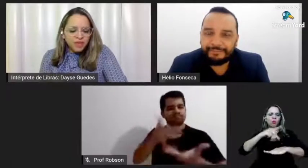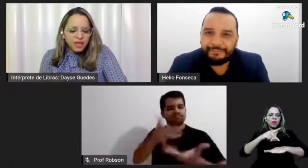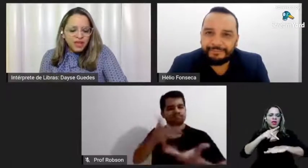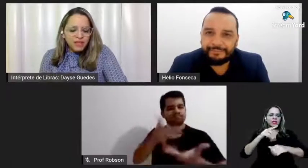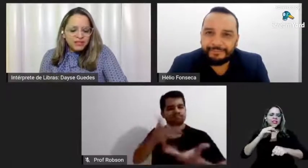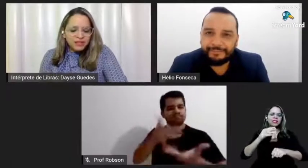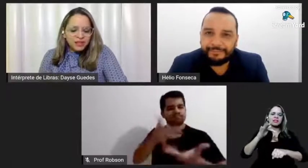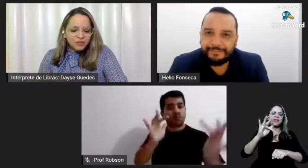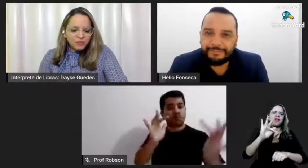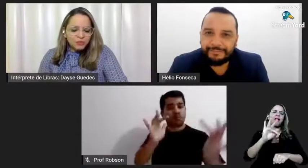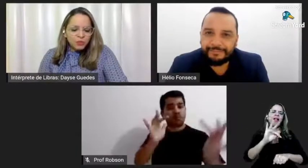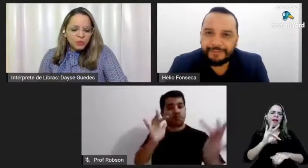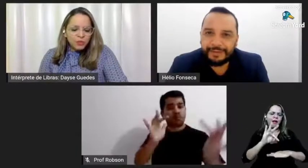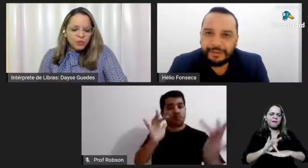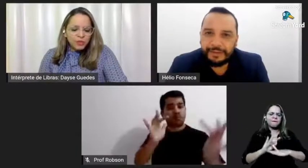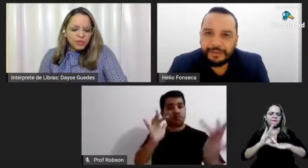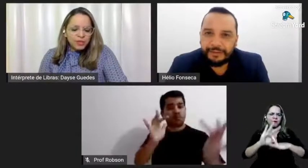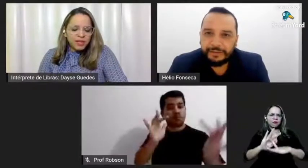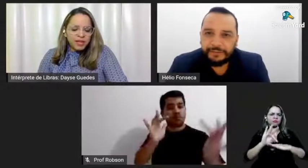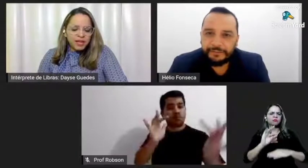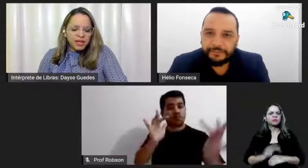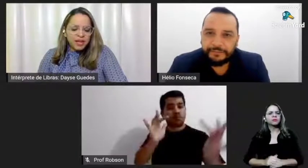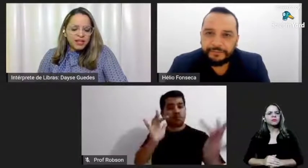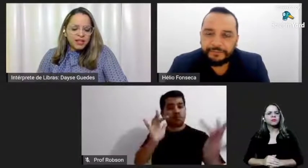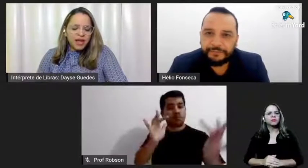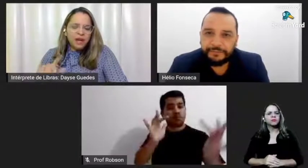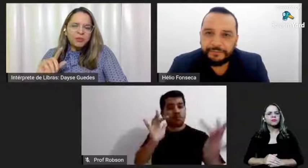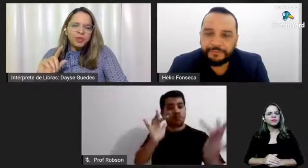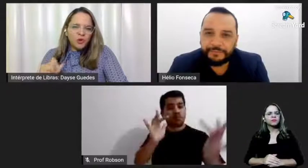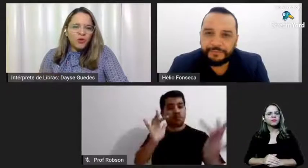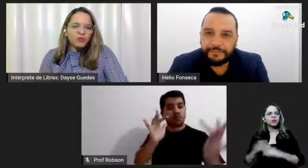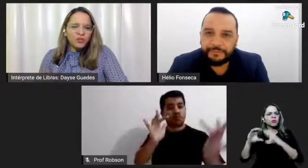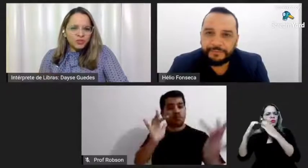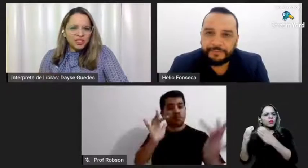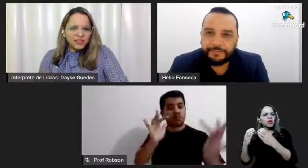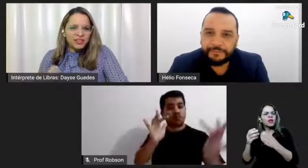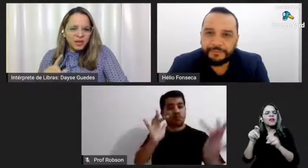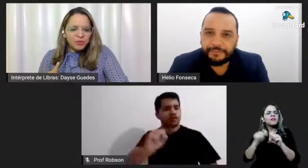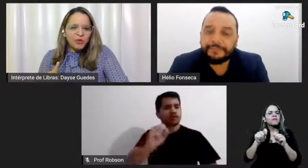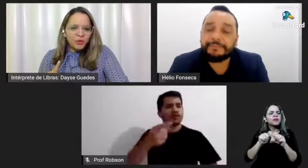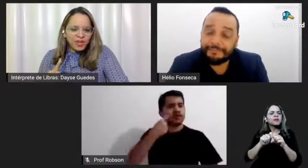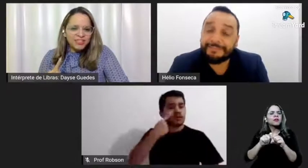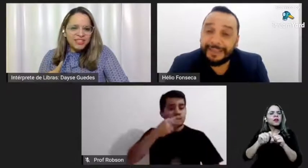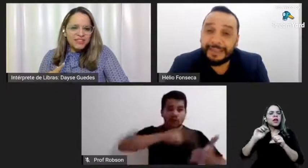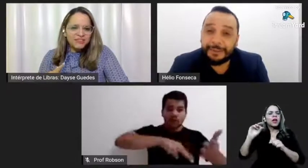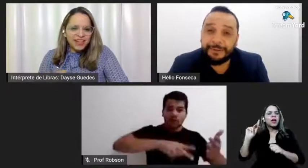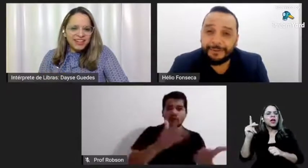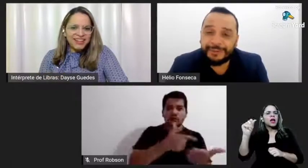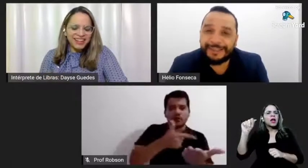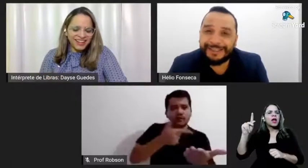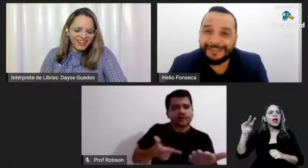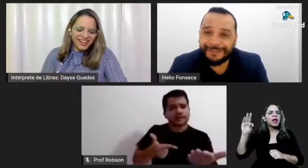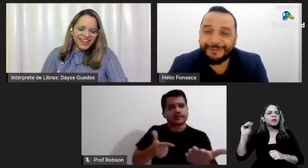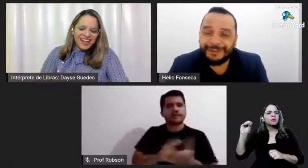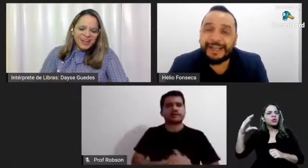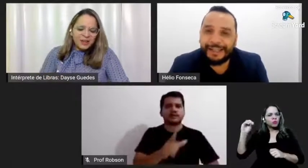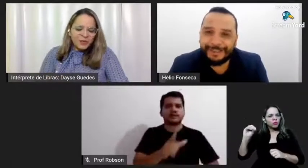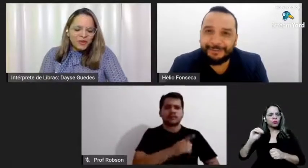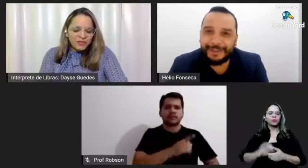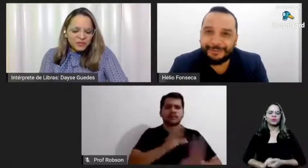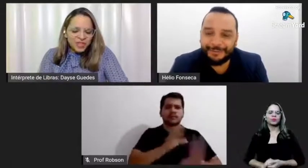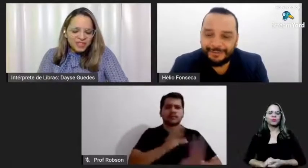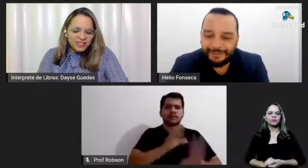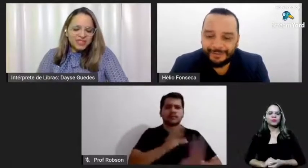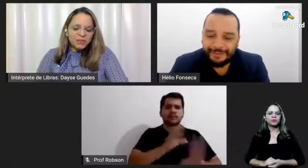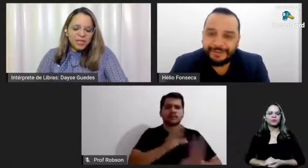evento realizado pela Aptco, se eu não me engano, Aptco, é assim que se fala. Isso,